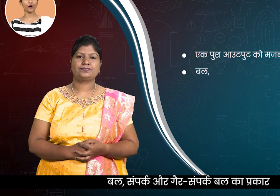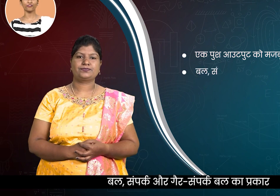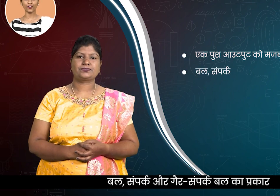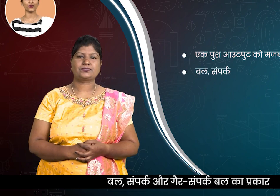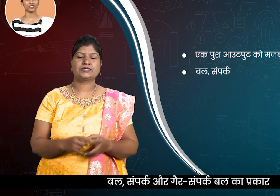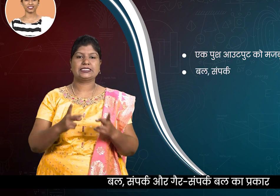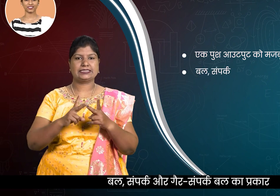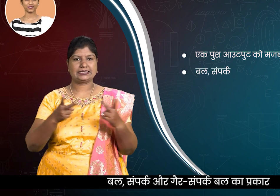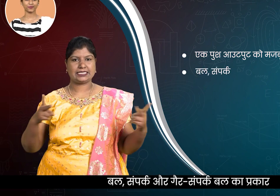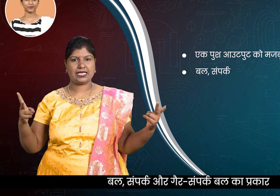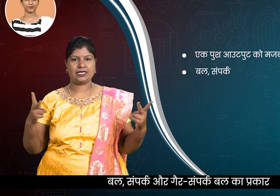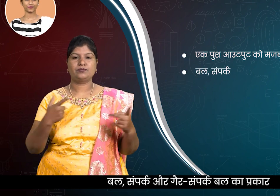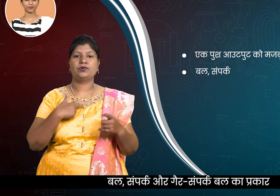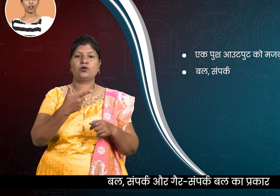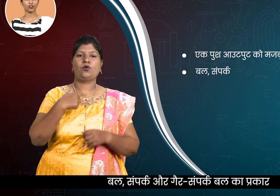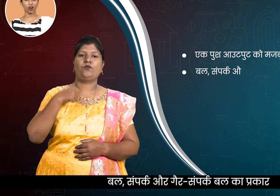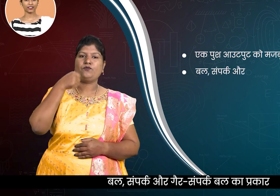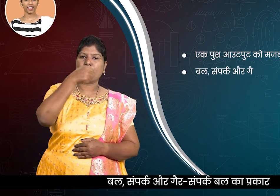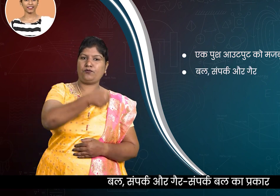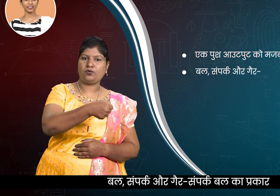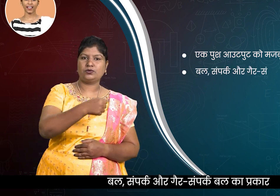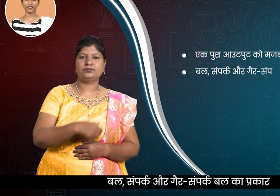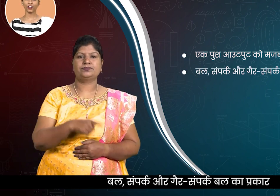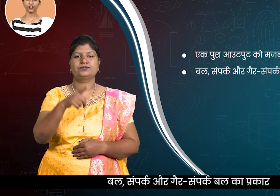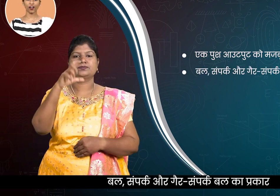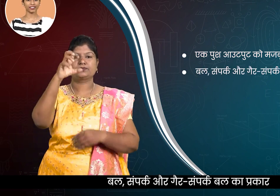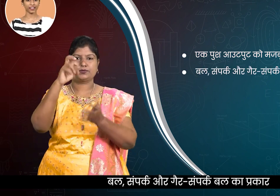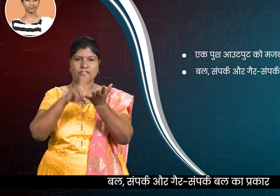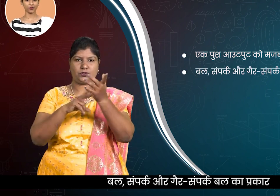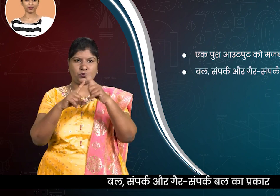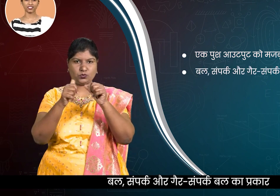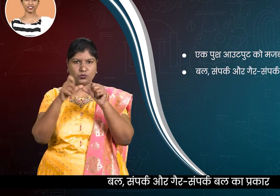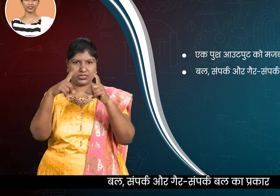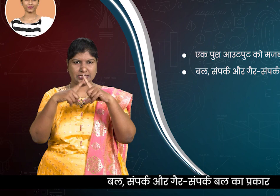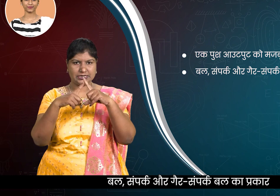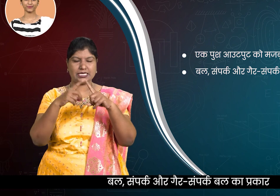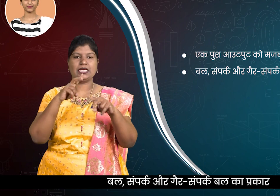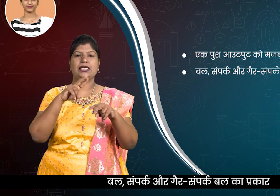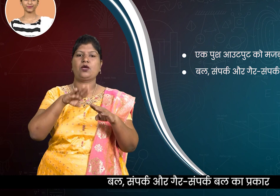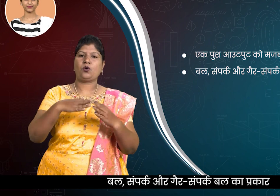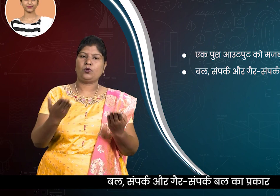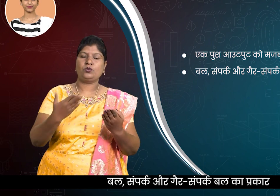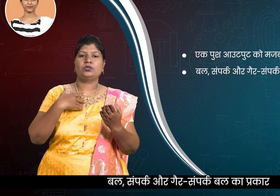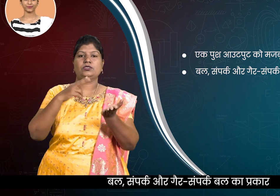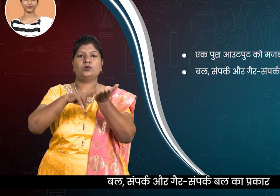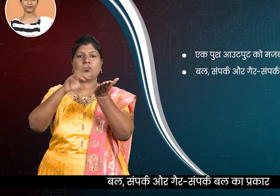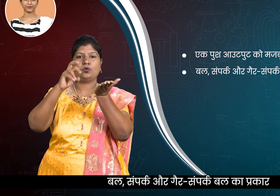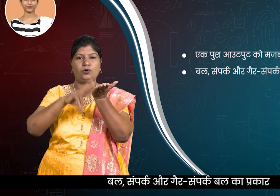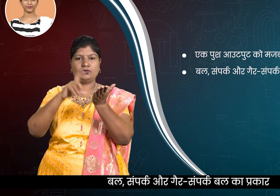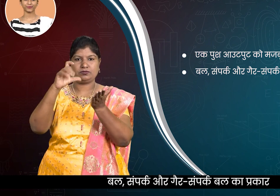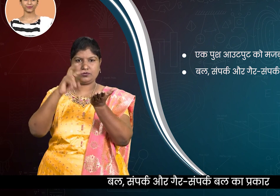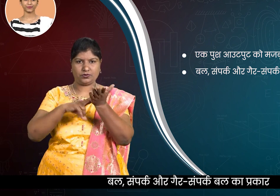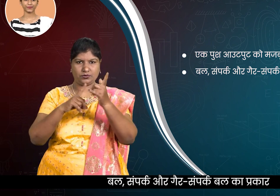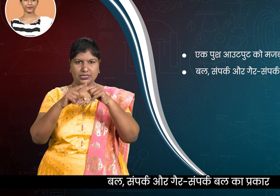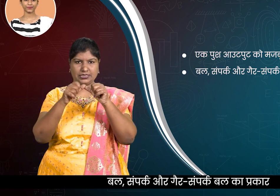बल, संपर्क और गैर संपर्क बल के प्रकार।